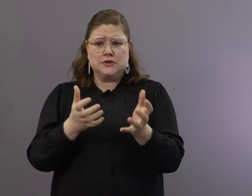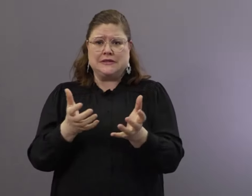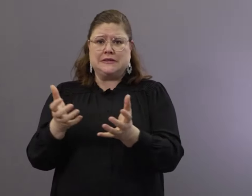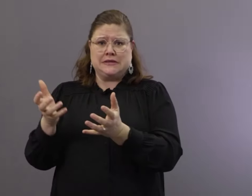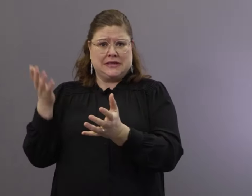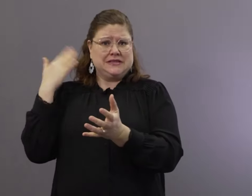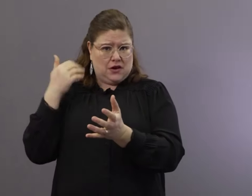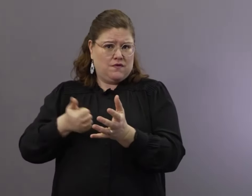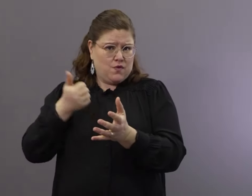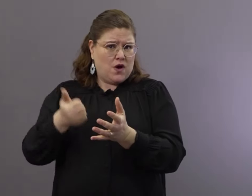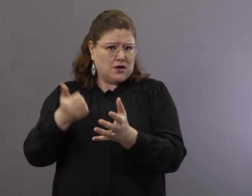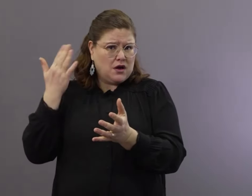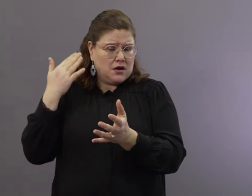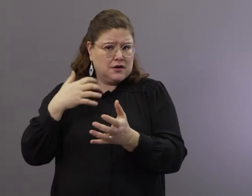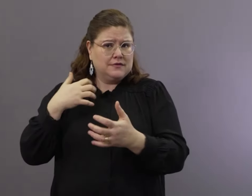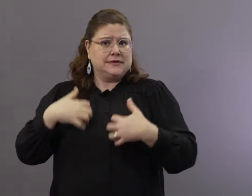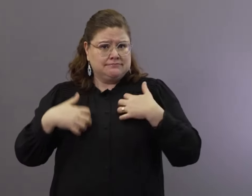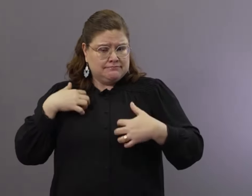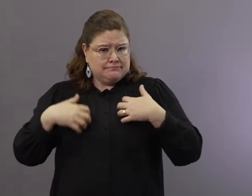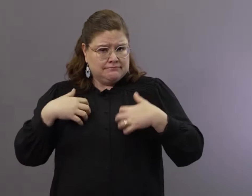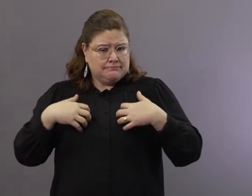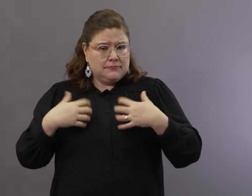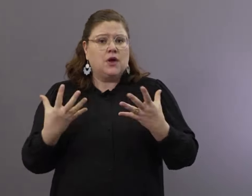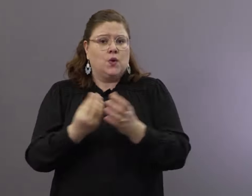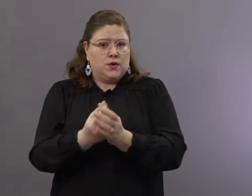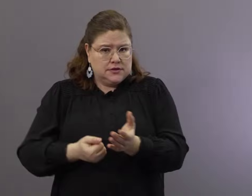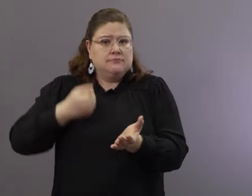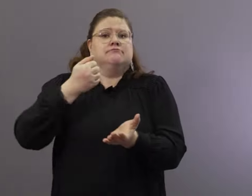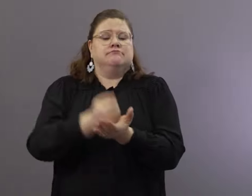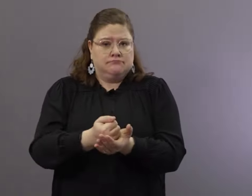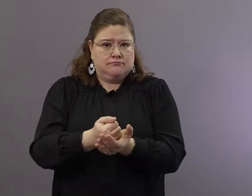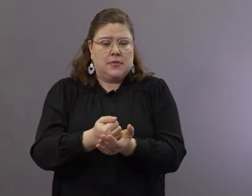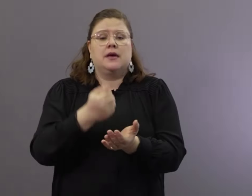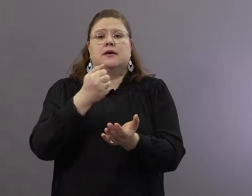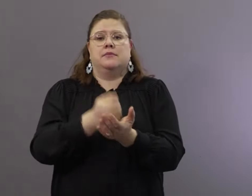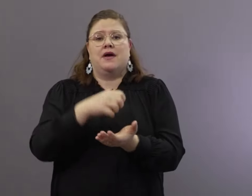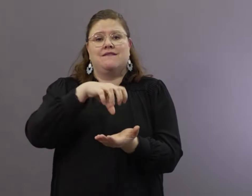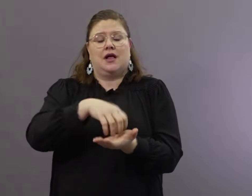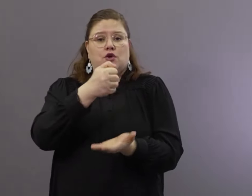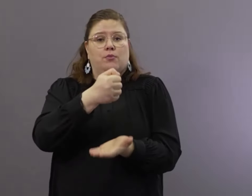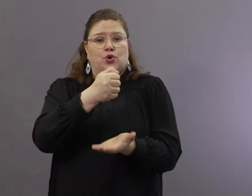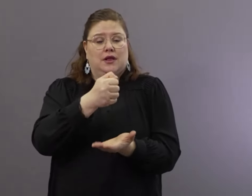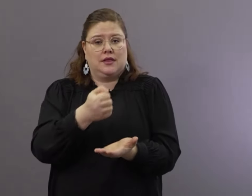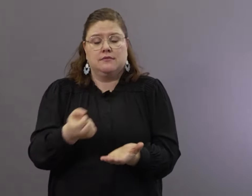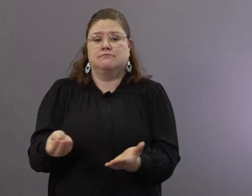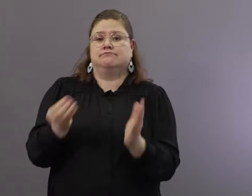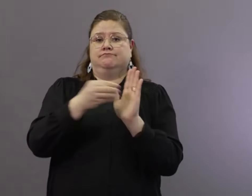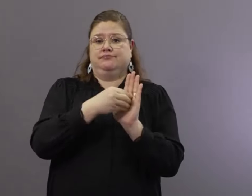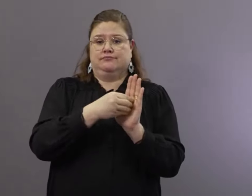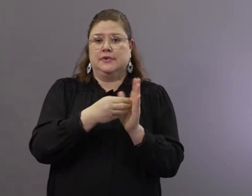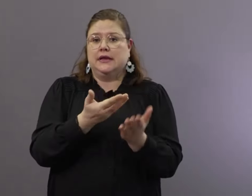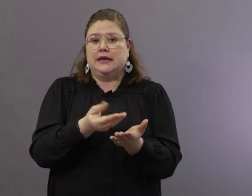oli. Ja ensimmäisenä työnä yhdessä saimme lisättyä valtion budjettiin hallituksen esitykseen